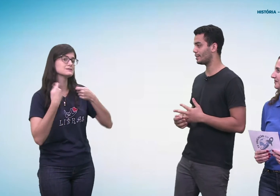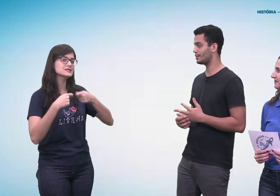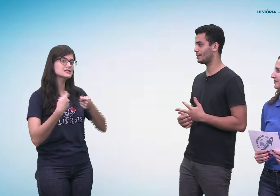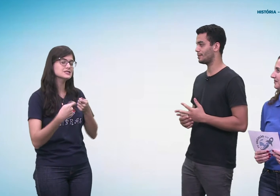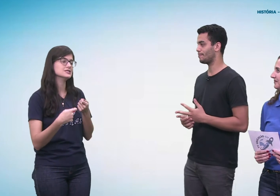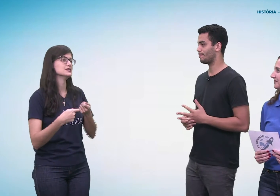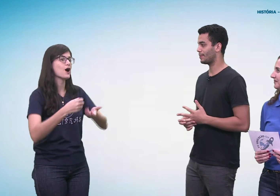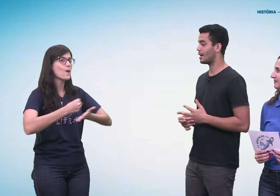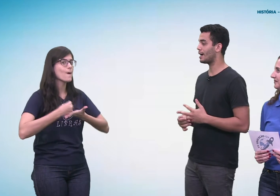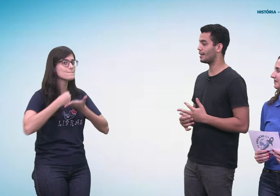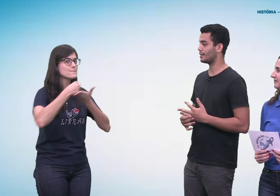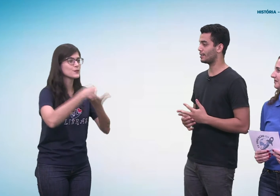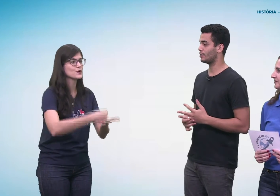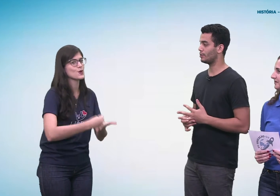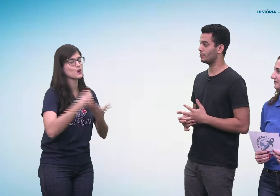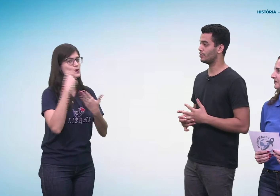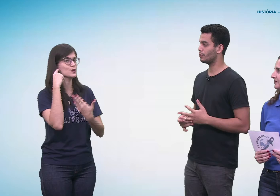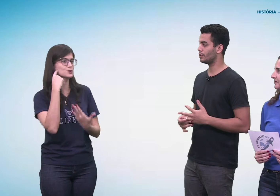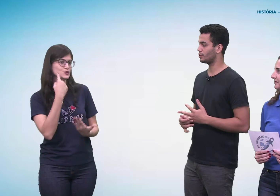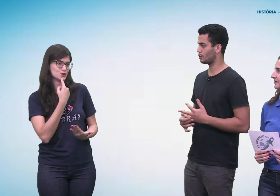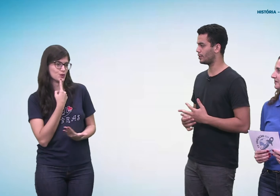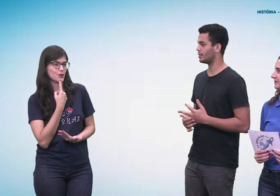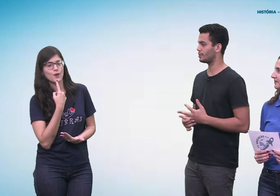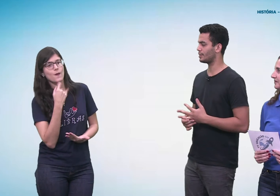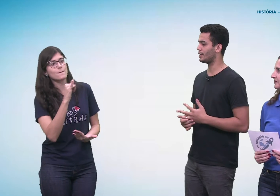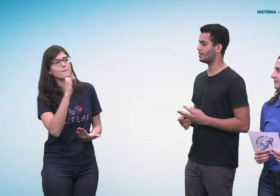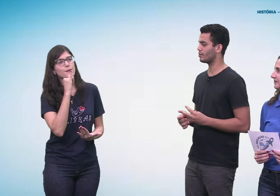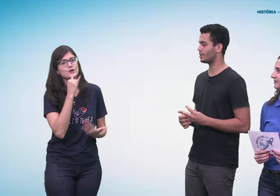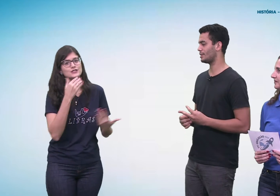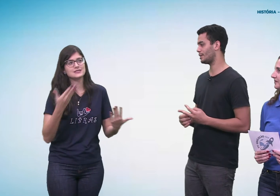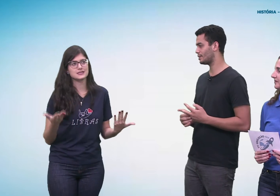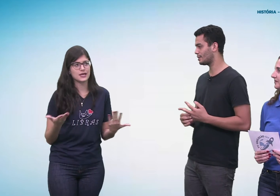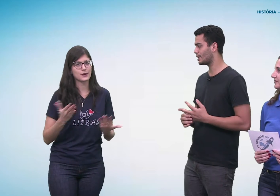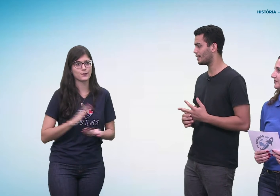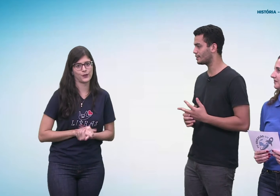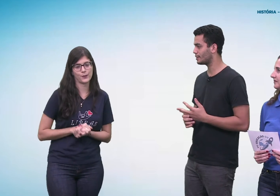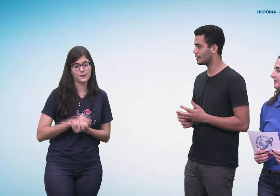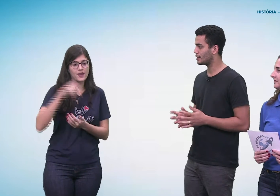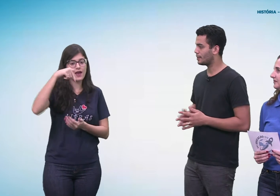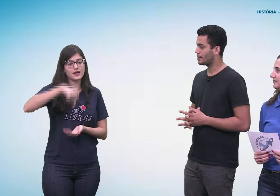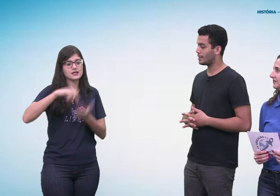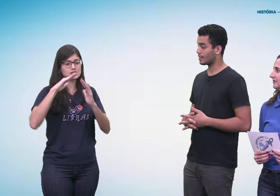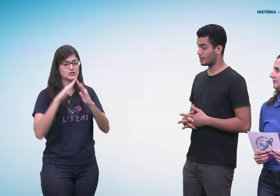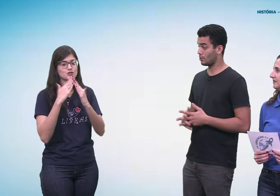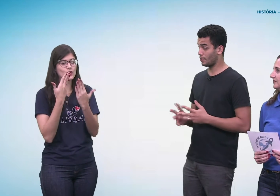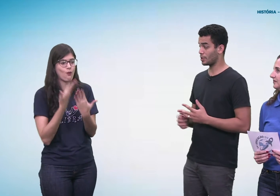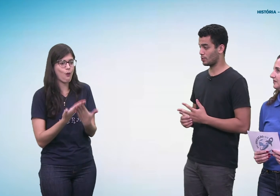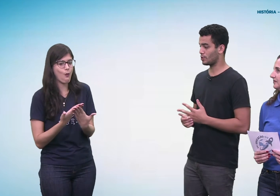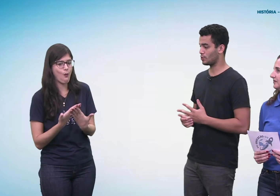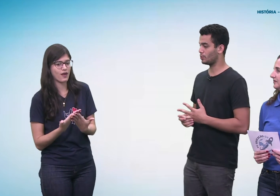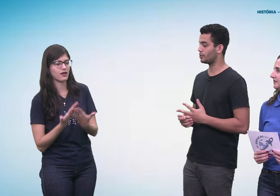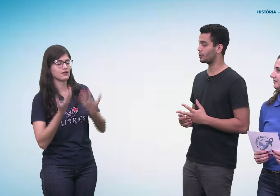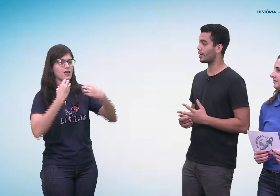acessibilidade na área da surdez, na língua brasileira de sinais, em relação à pessoa surda no